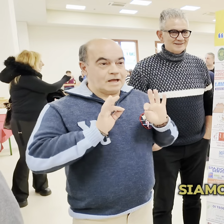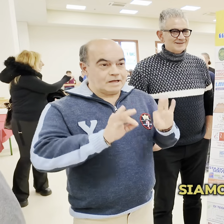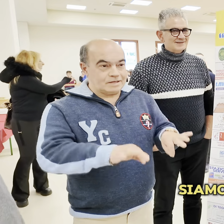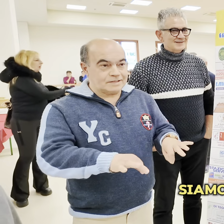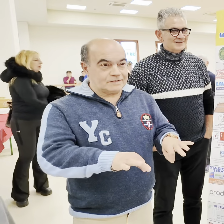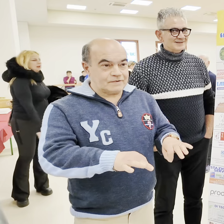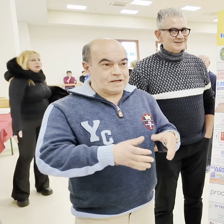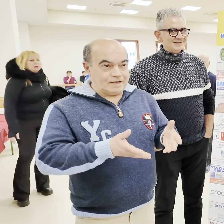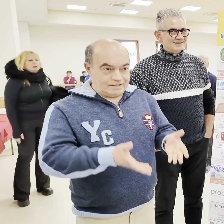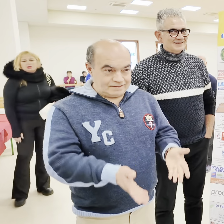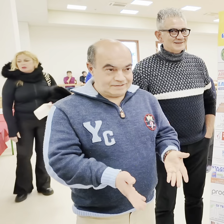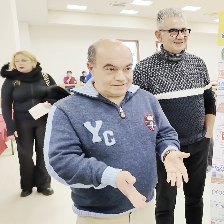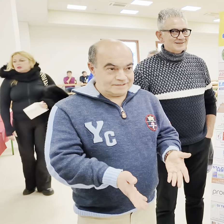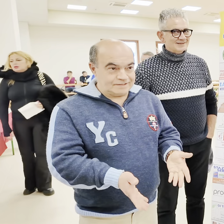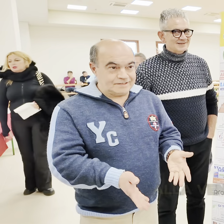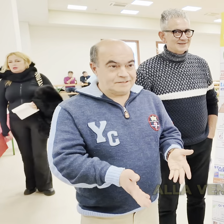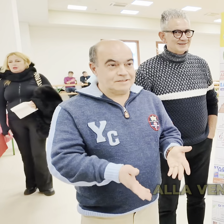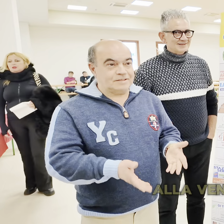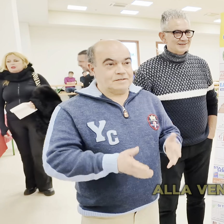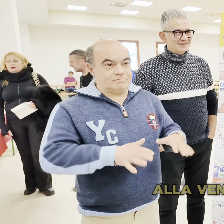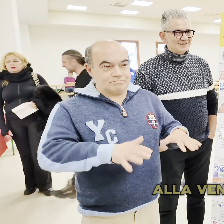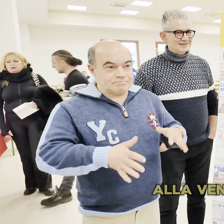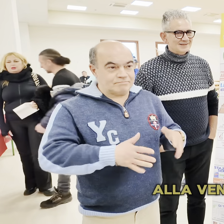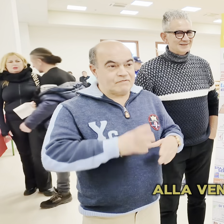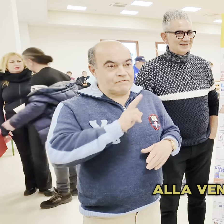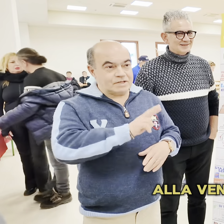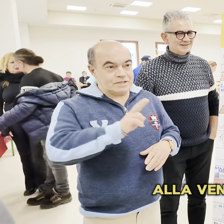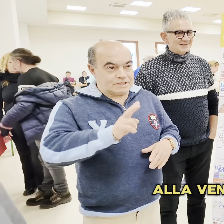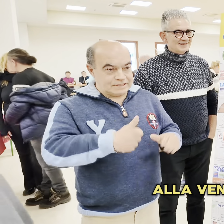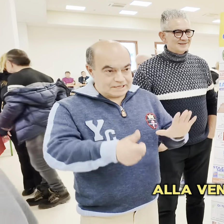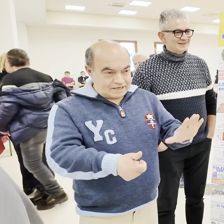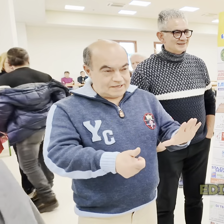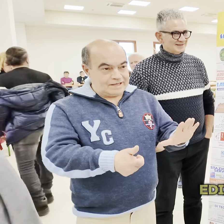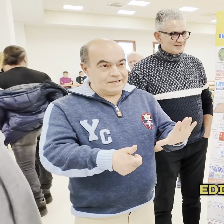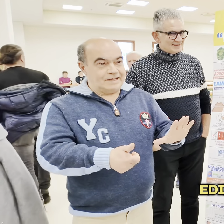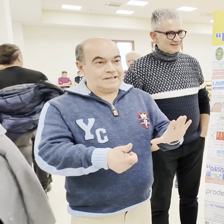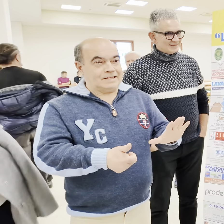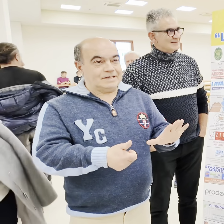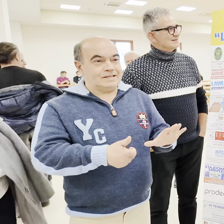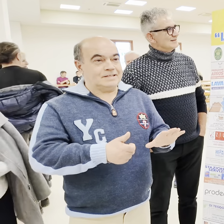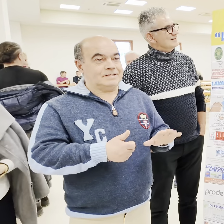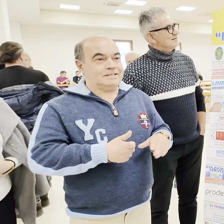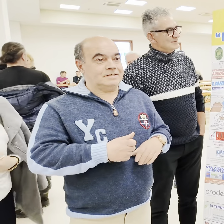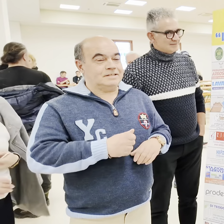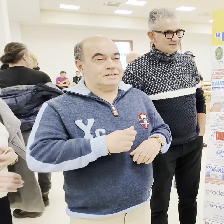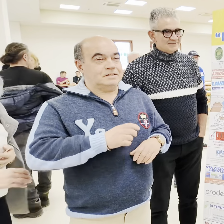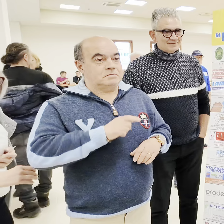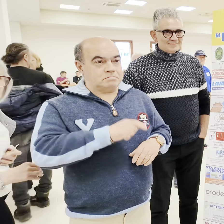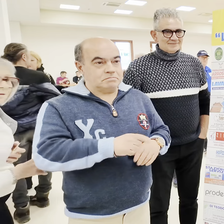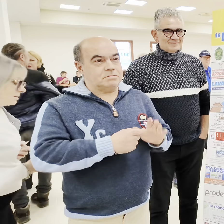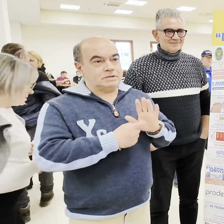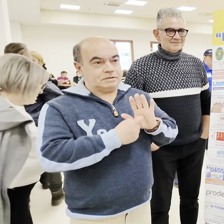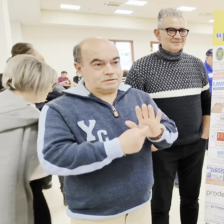Siamo giunti alla 26esima edizione